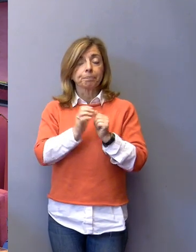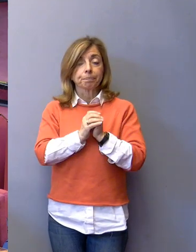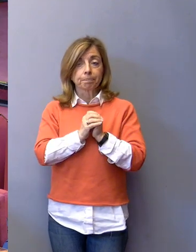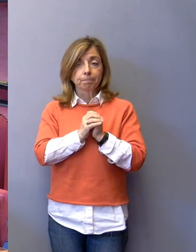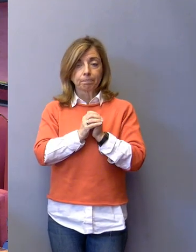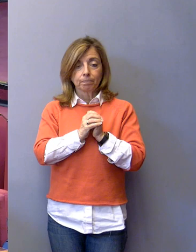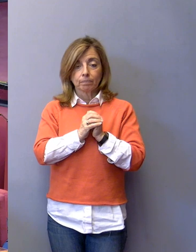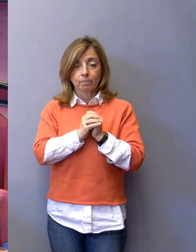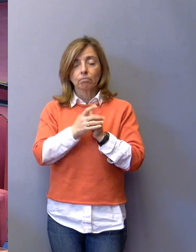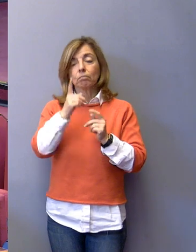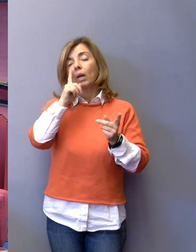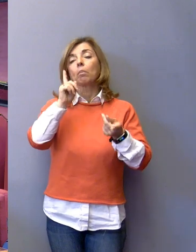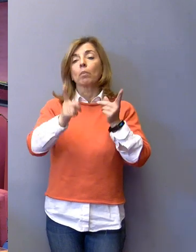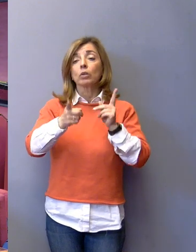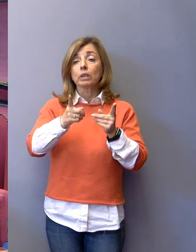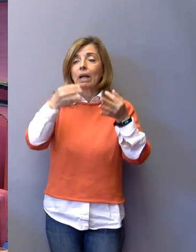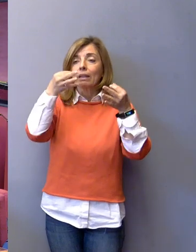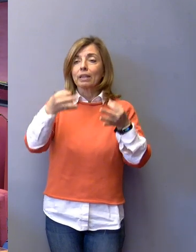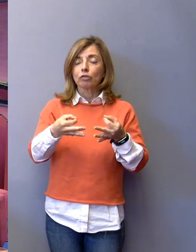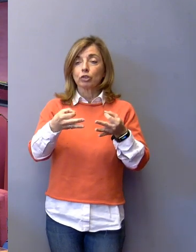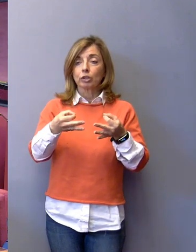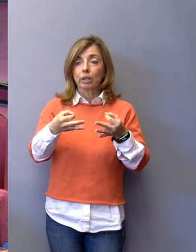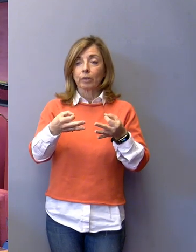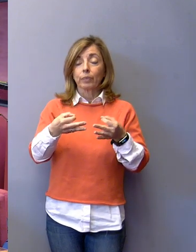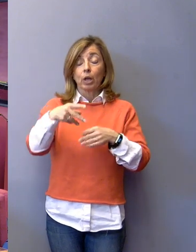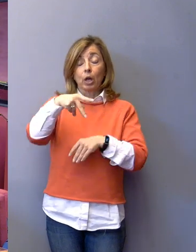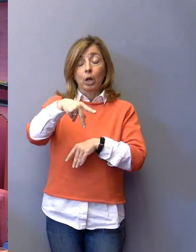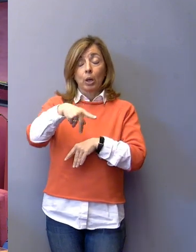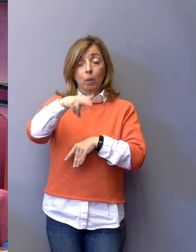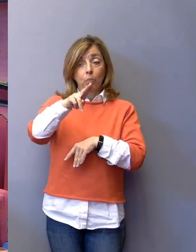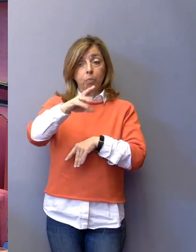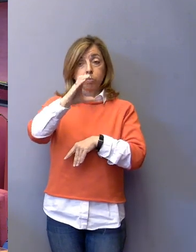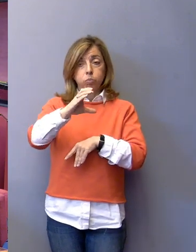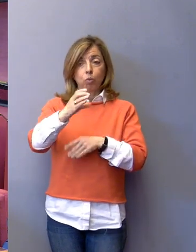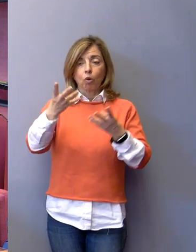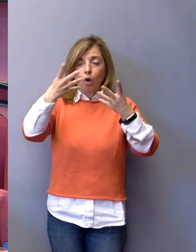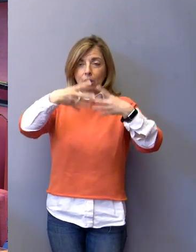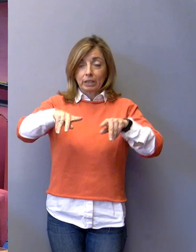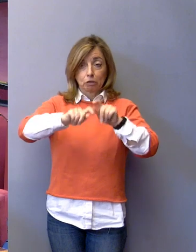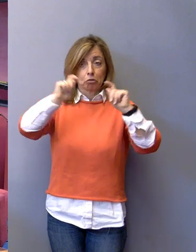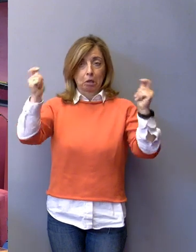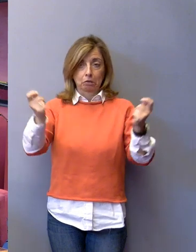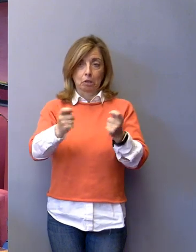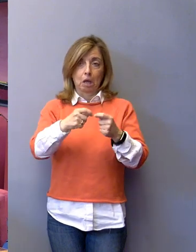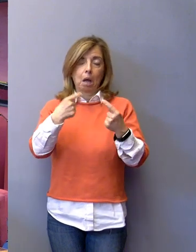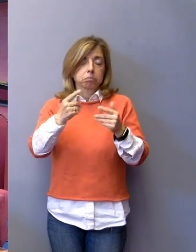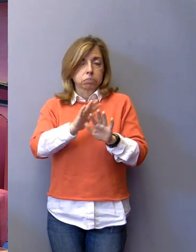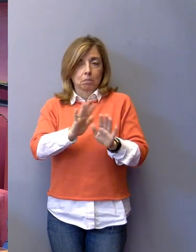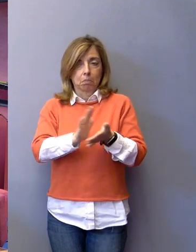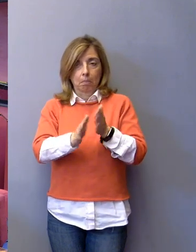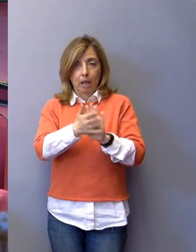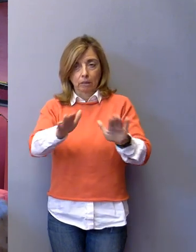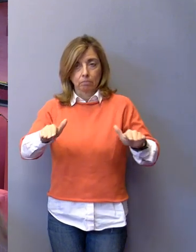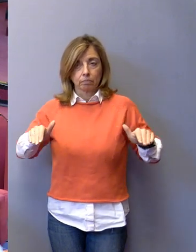decide Qual è l'organizzazione generale del puk poi se ne sia questa cioè io ho il mio piano urbanistico comunale di